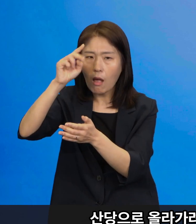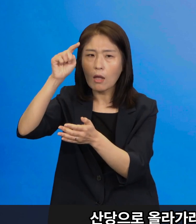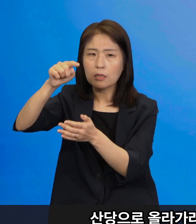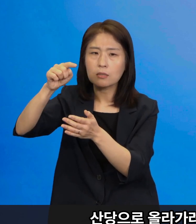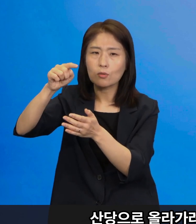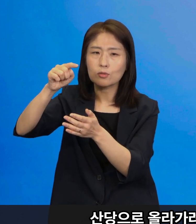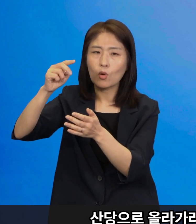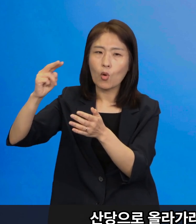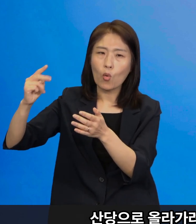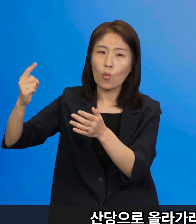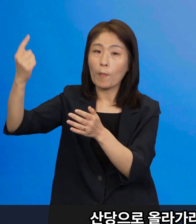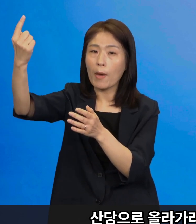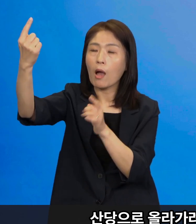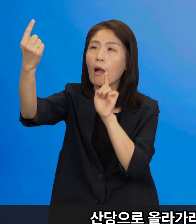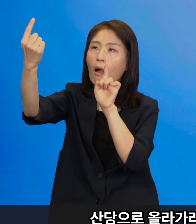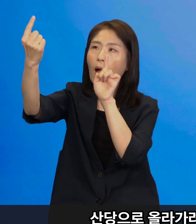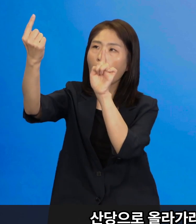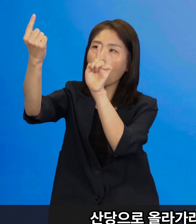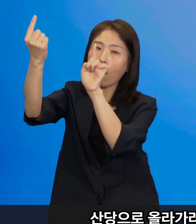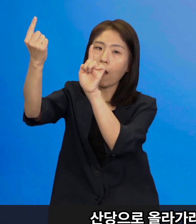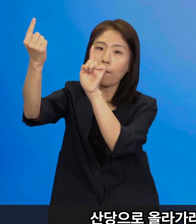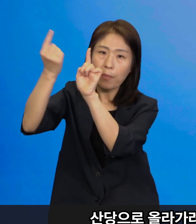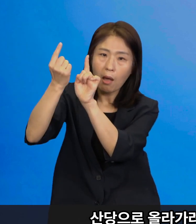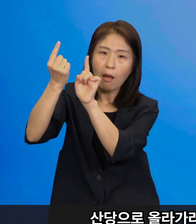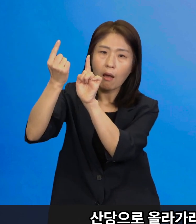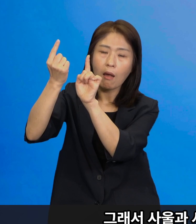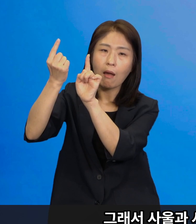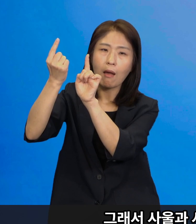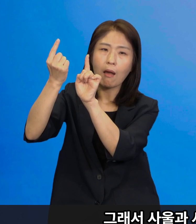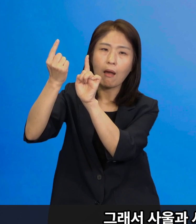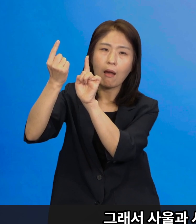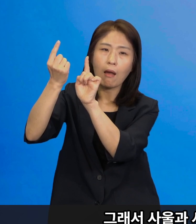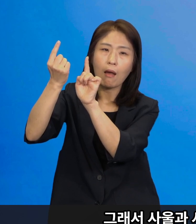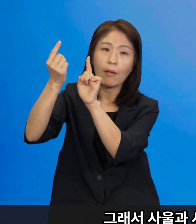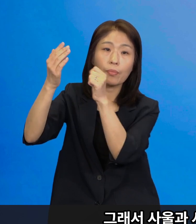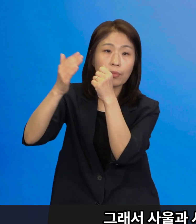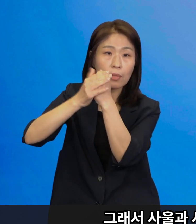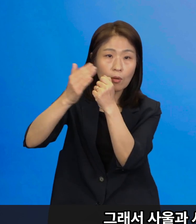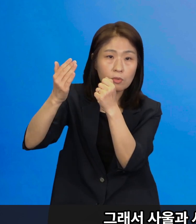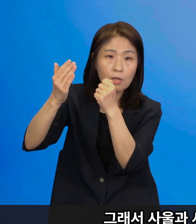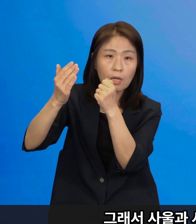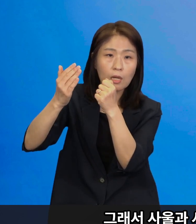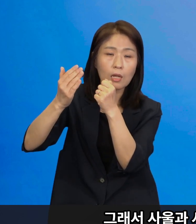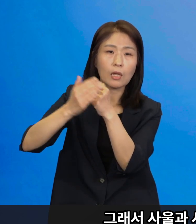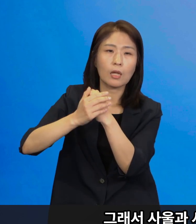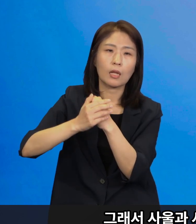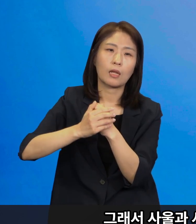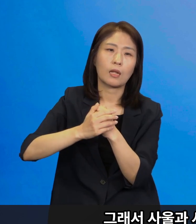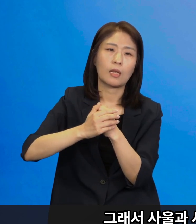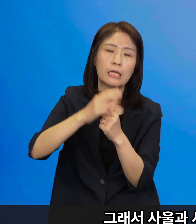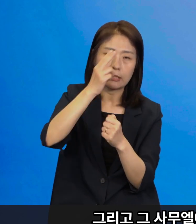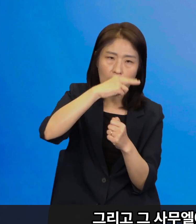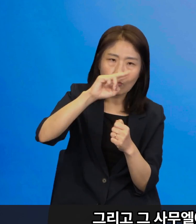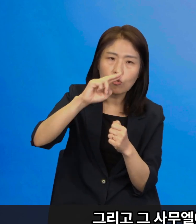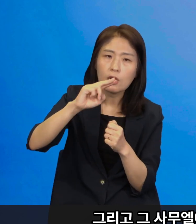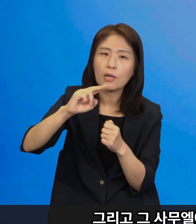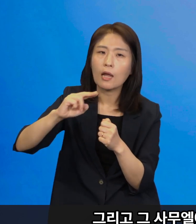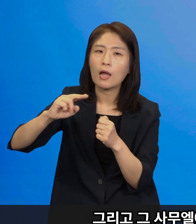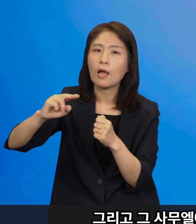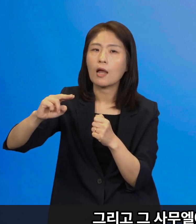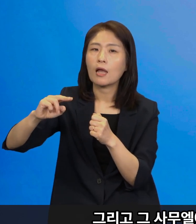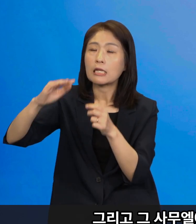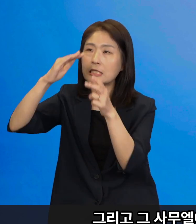산당으로 올라가려고 맞은 쪽에서 나오고 있었다. 그래서 사울과 사무엘이 딱 눈이 마주칩니다. 그리고